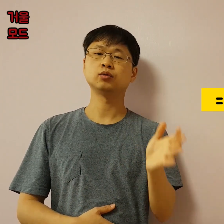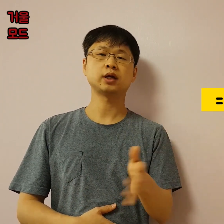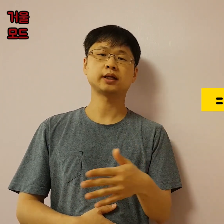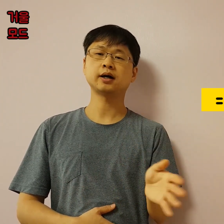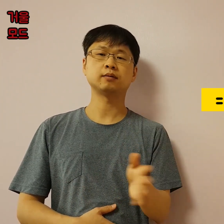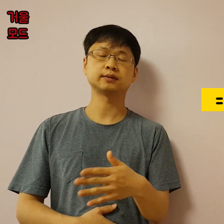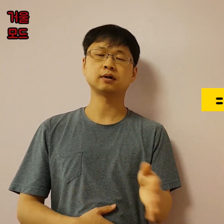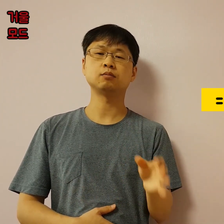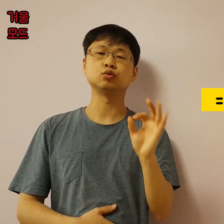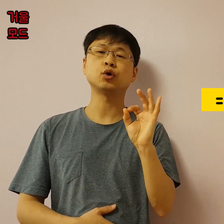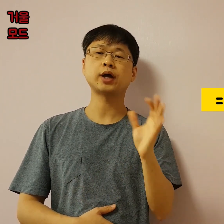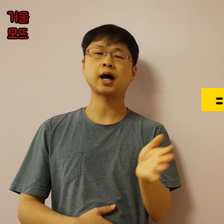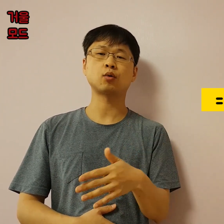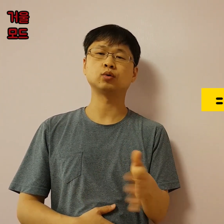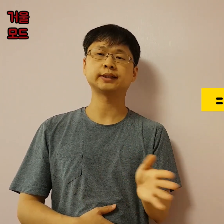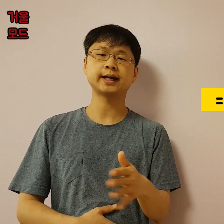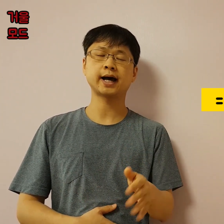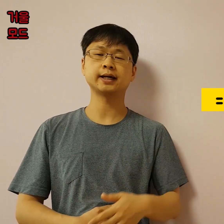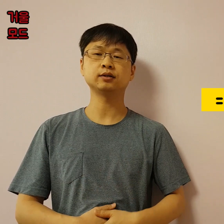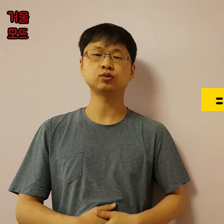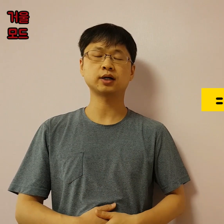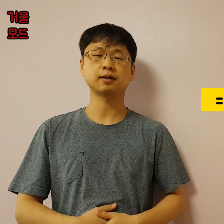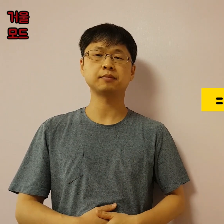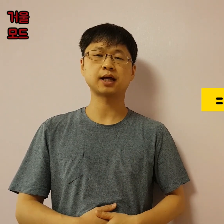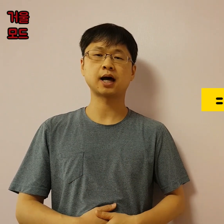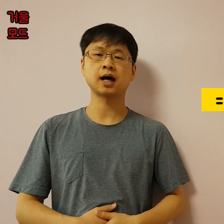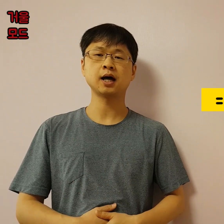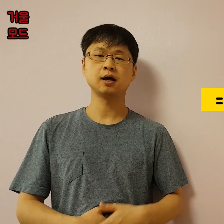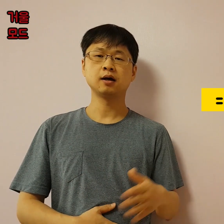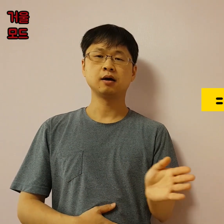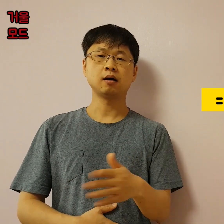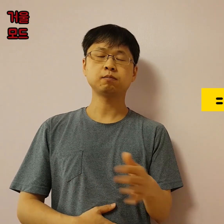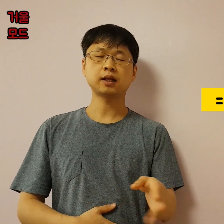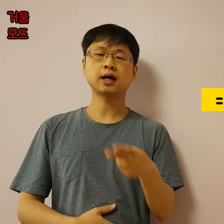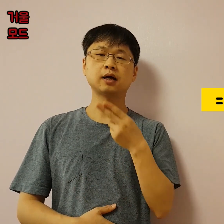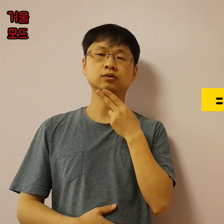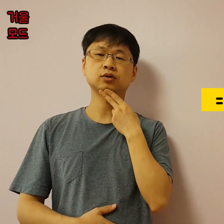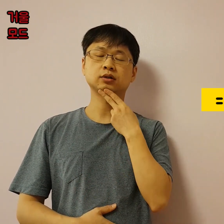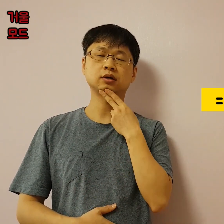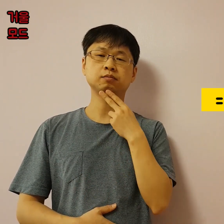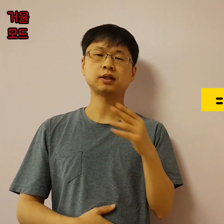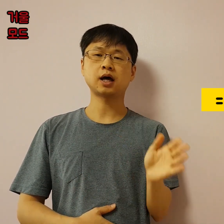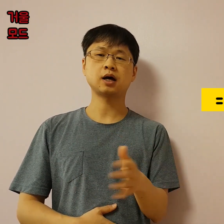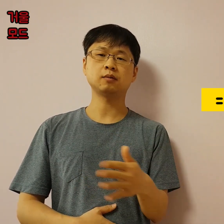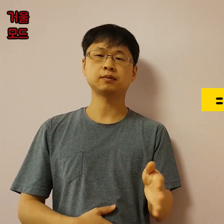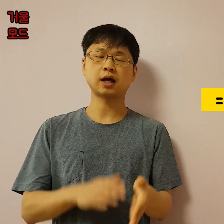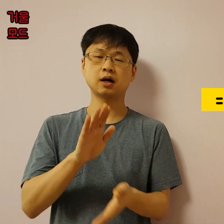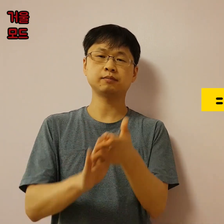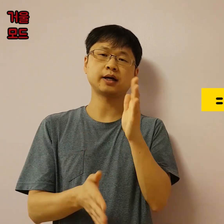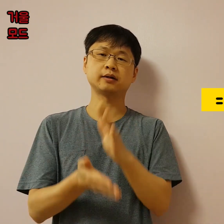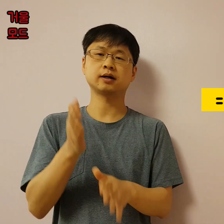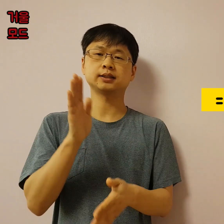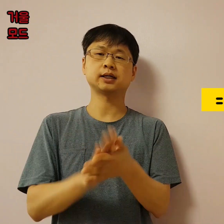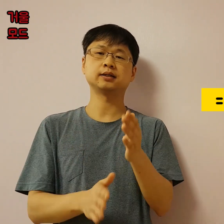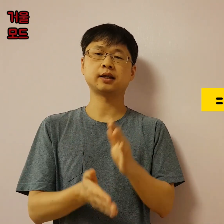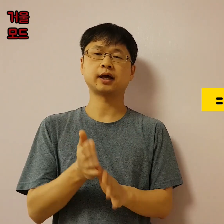돈이 해당 없어. 무료야, 공짜야 이런 수어가 됩니다. 없다라는 수어는 없다 여러 가지가